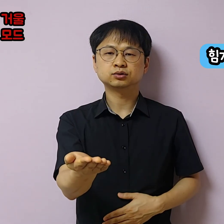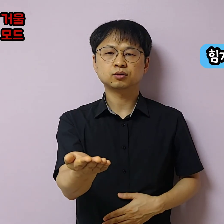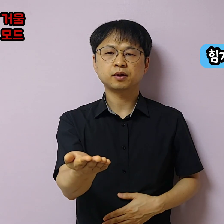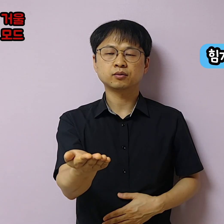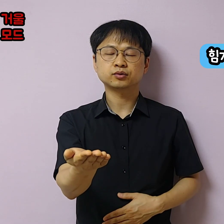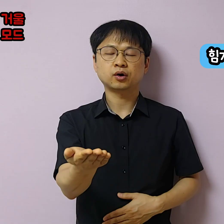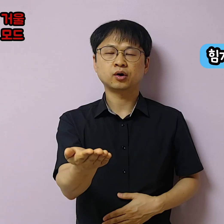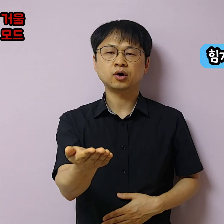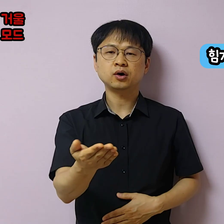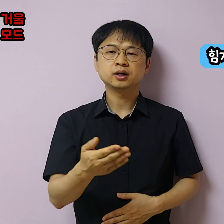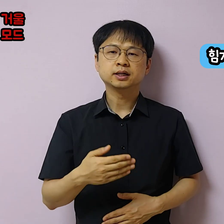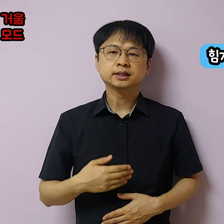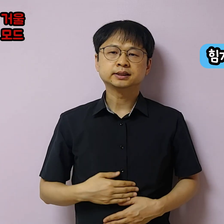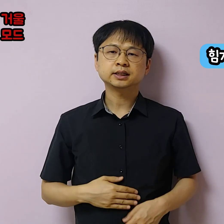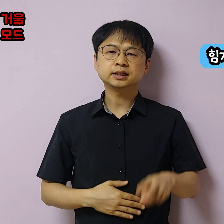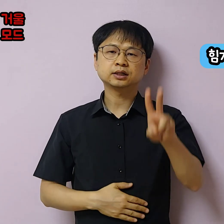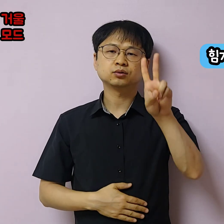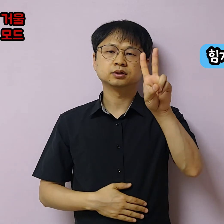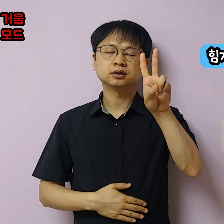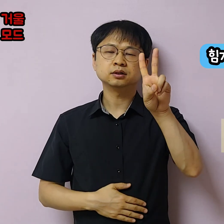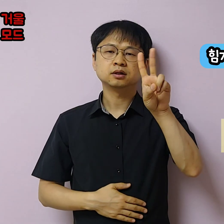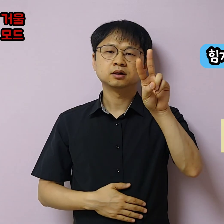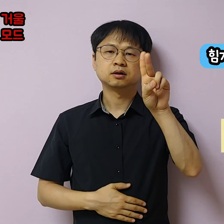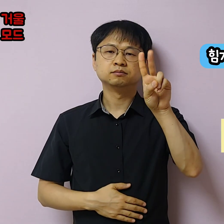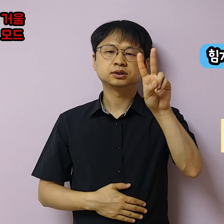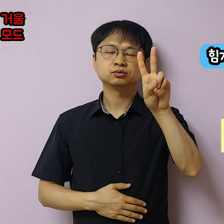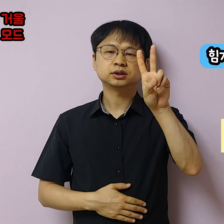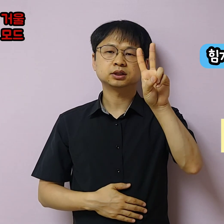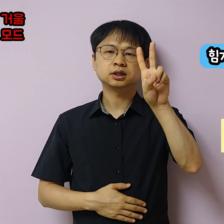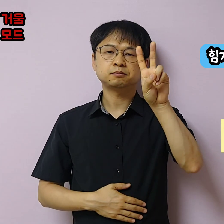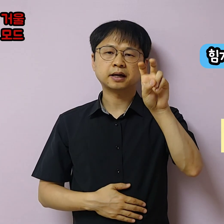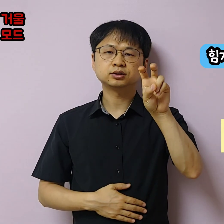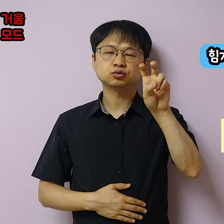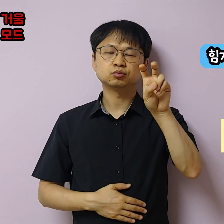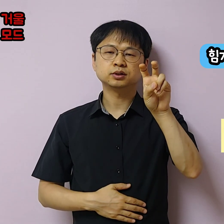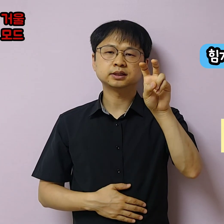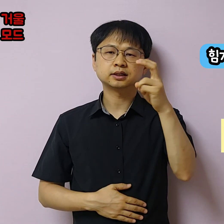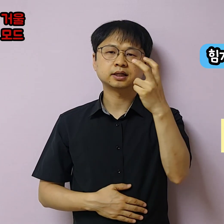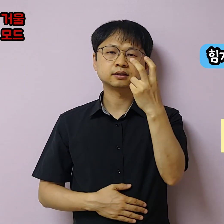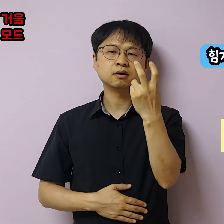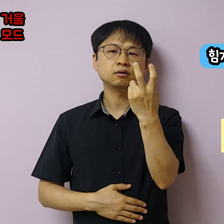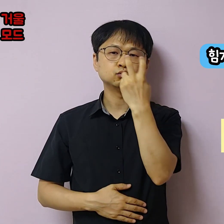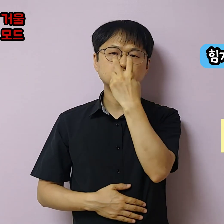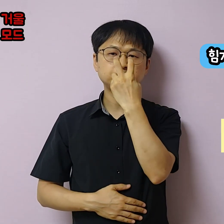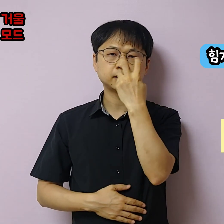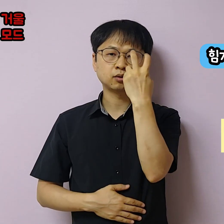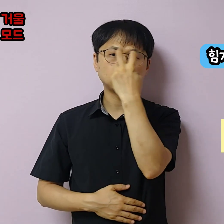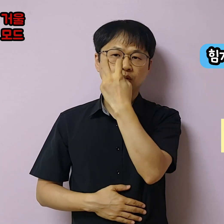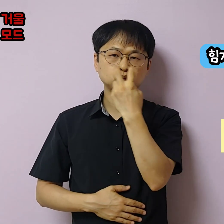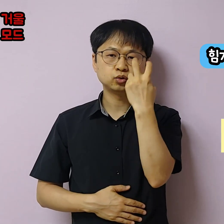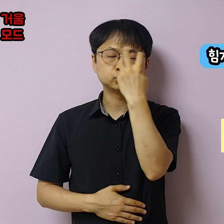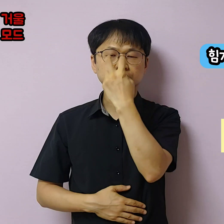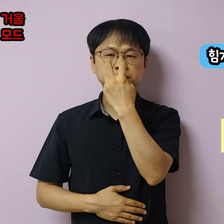수어 배웠고요. 지키다 수어는 검지중지를 반쯤 구부린 상태에서 눈앞에 대고